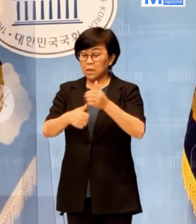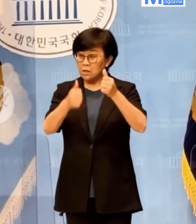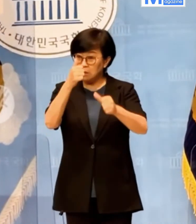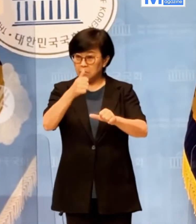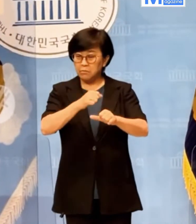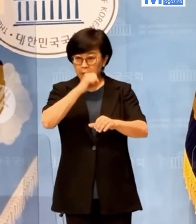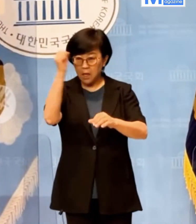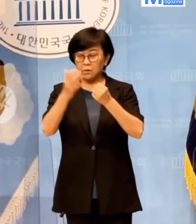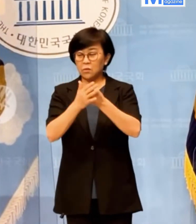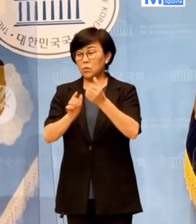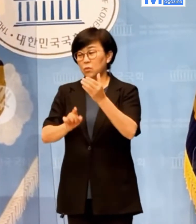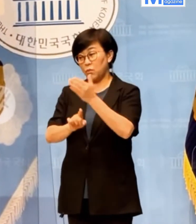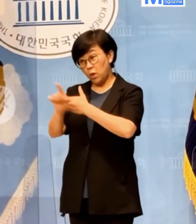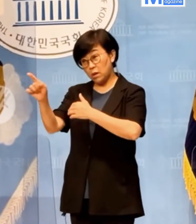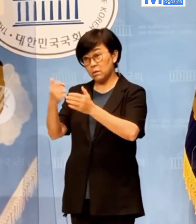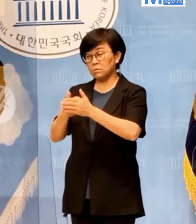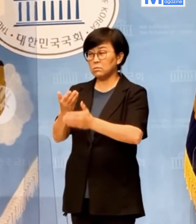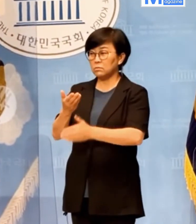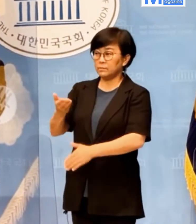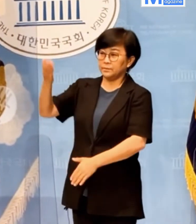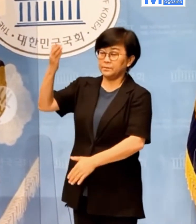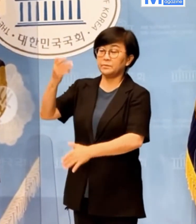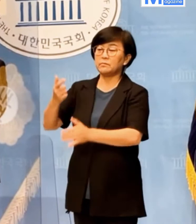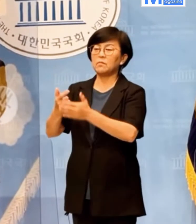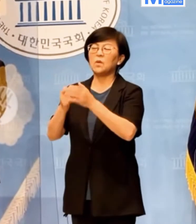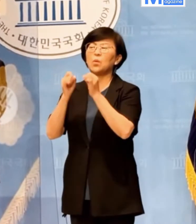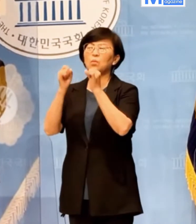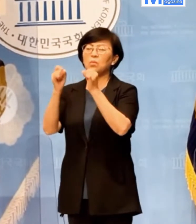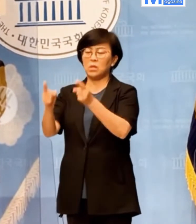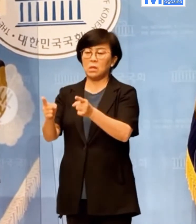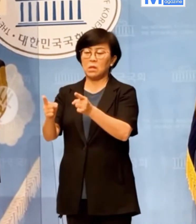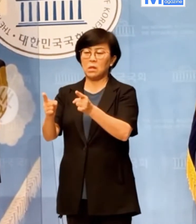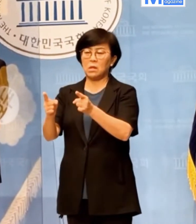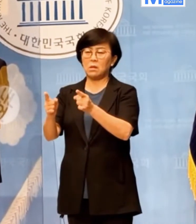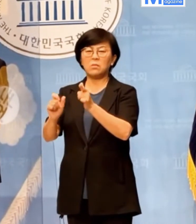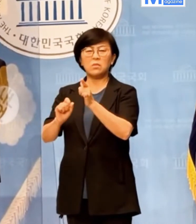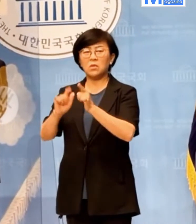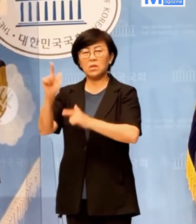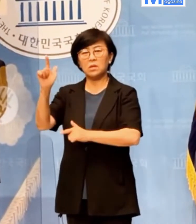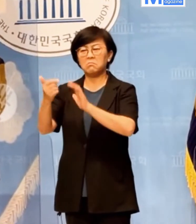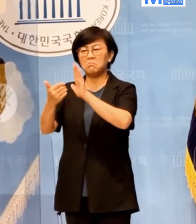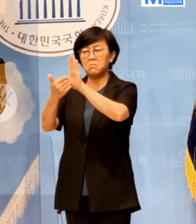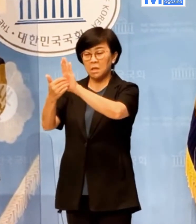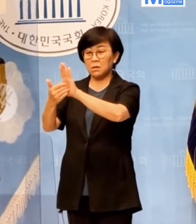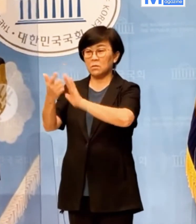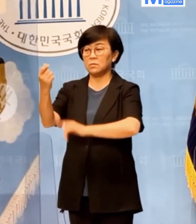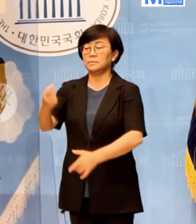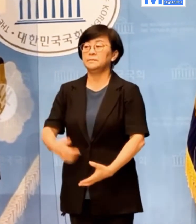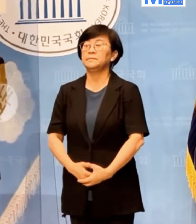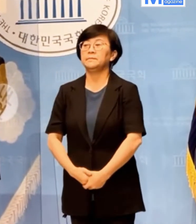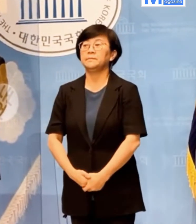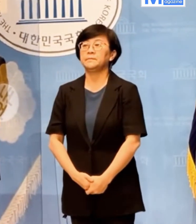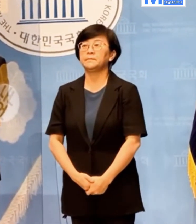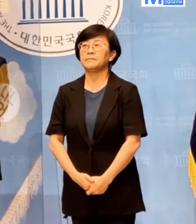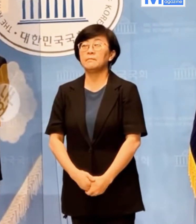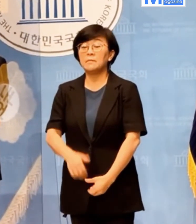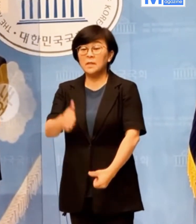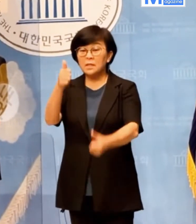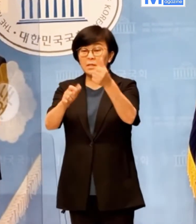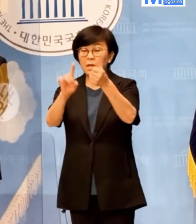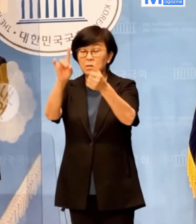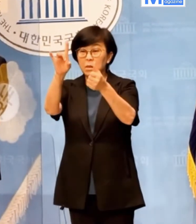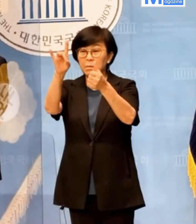출신 이외에는 고위직 승진 기회가 거의 원천 봉쇄되고 있습니다. 시험 한